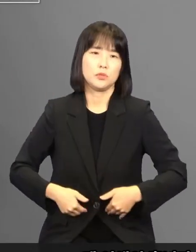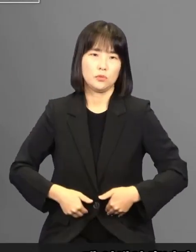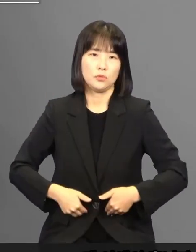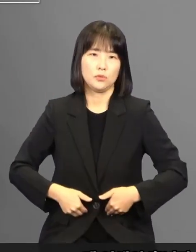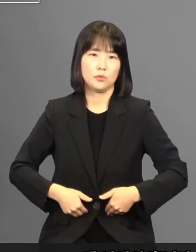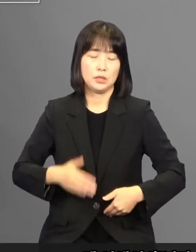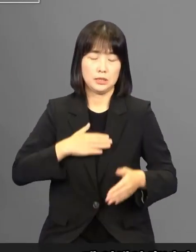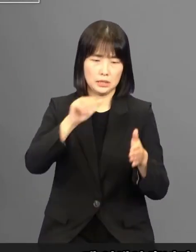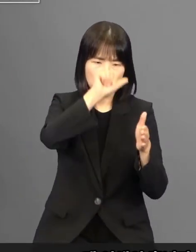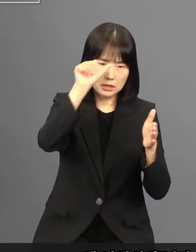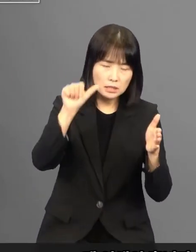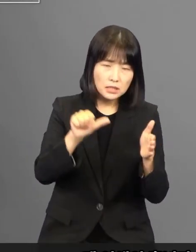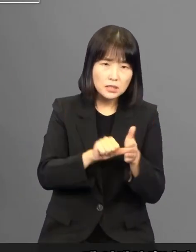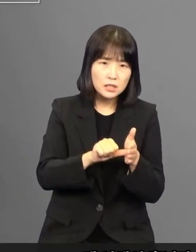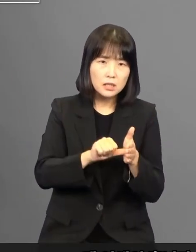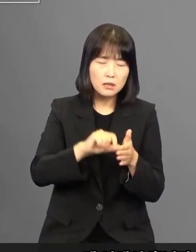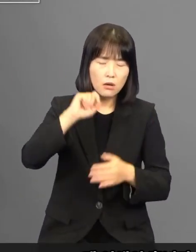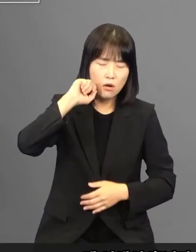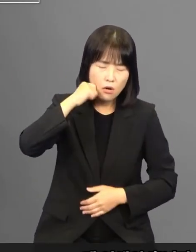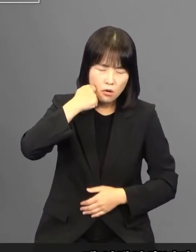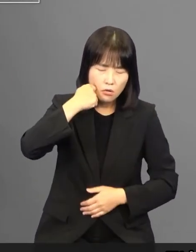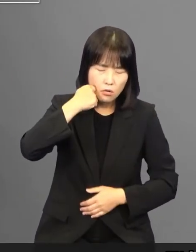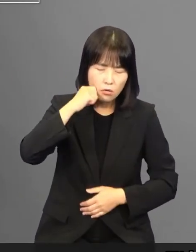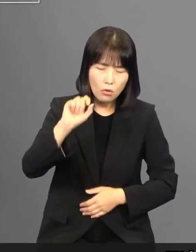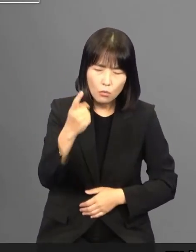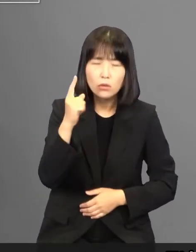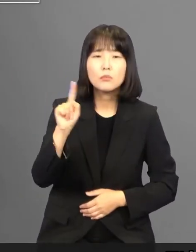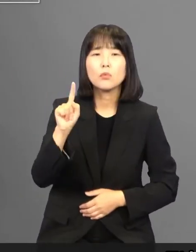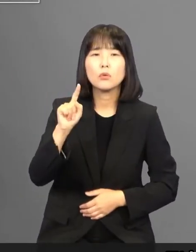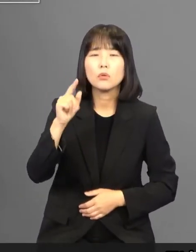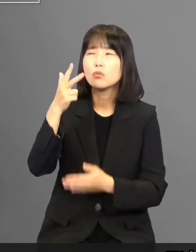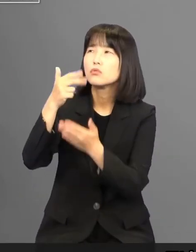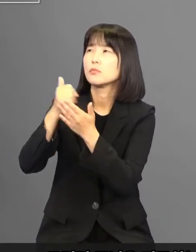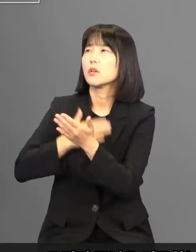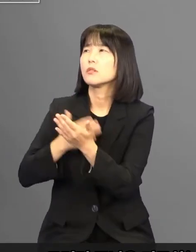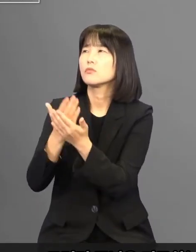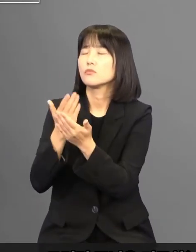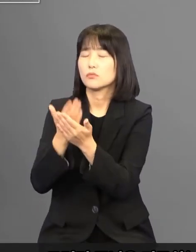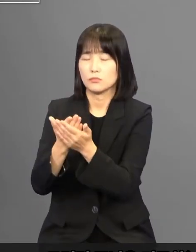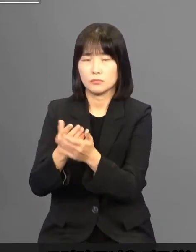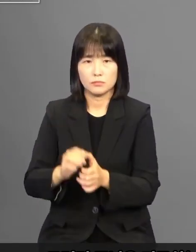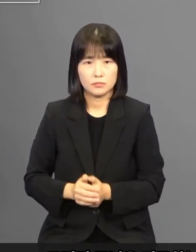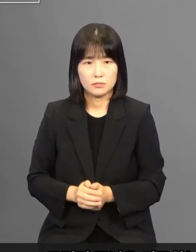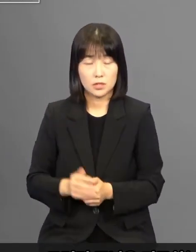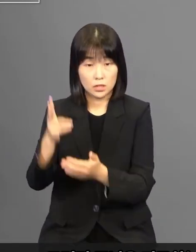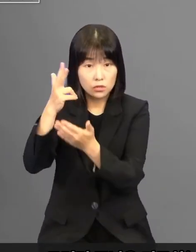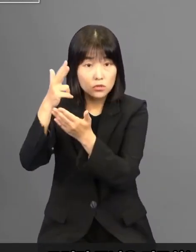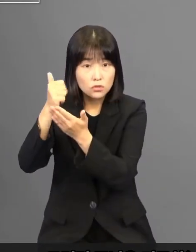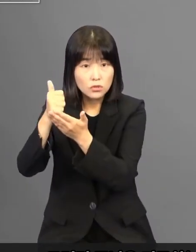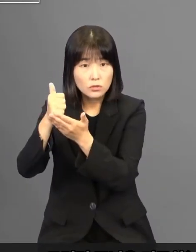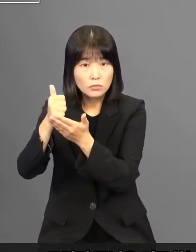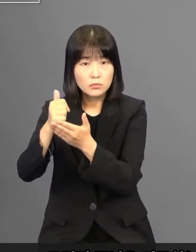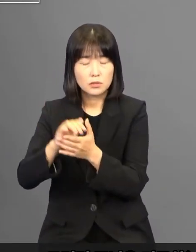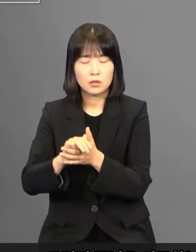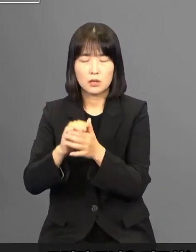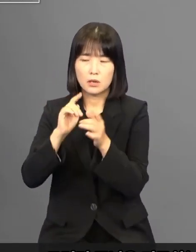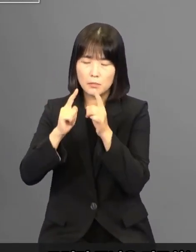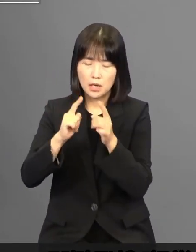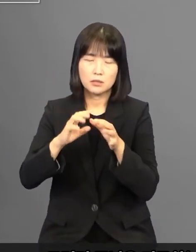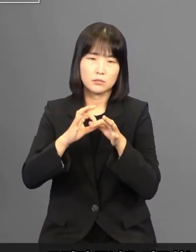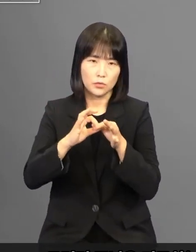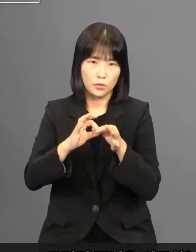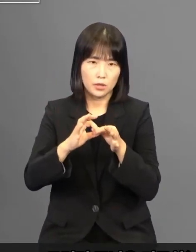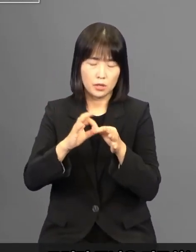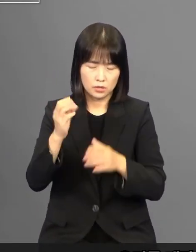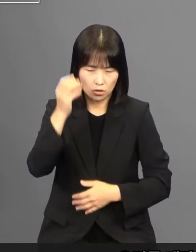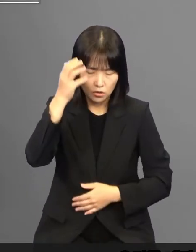인생의 흉년과 기근의 원인이 무엇입니까? 주님, 알려주십시오. 그러면 주님은 기도하는 가운데 말씀을 통해,